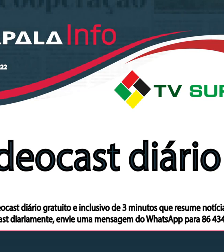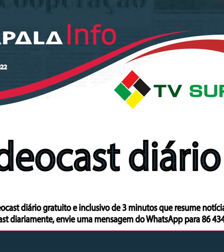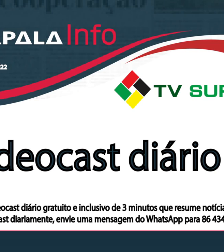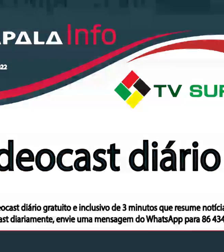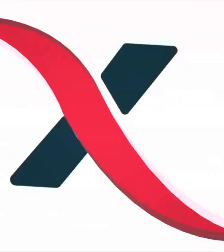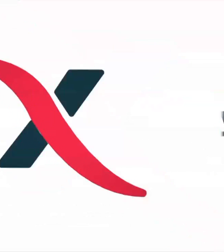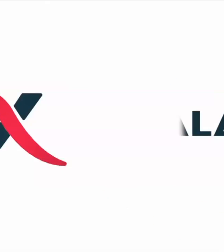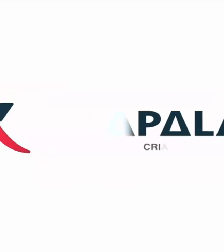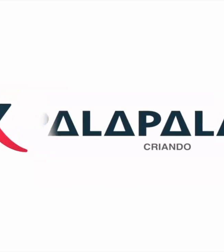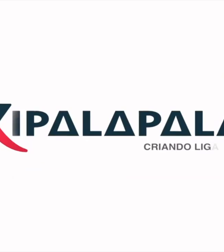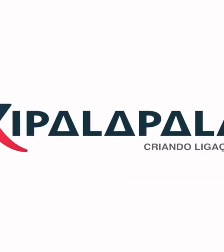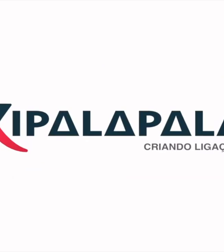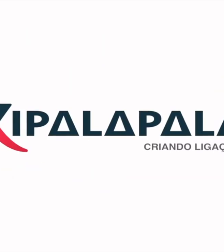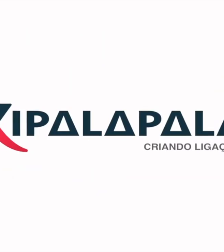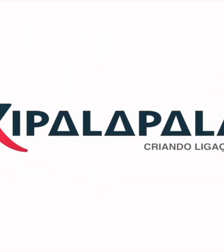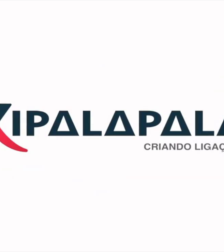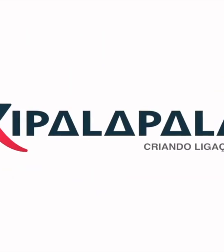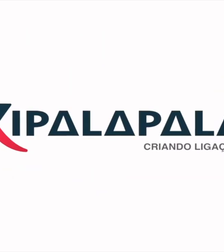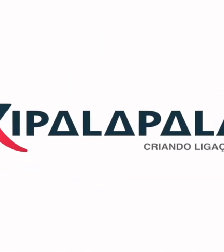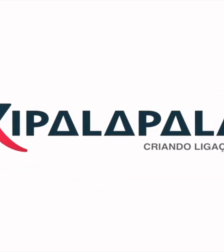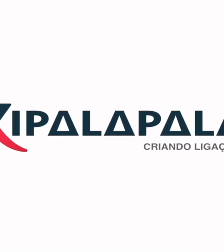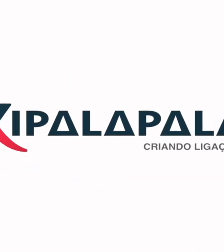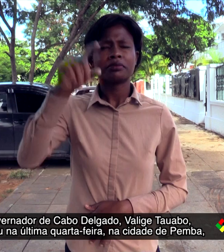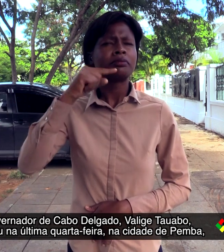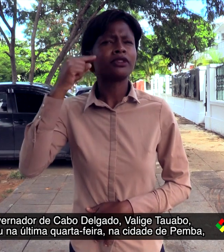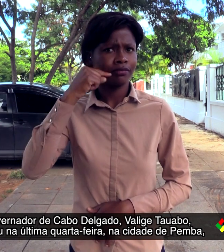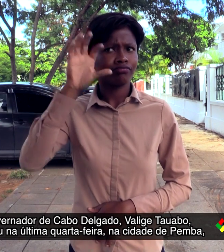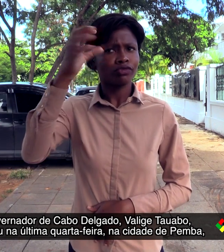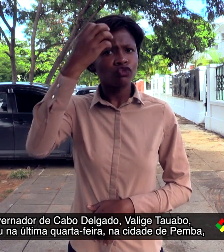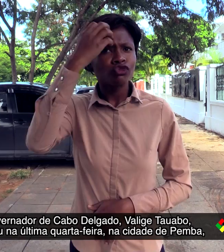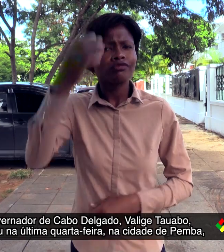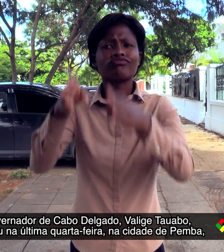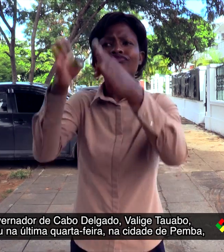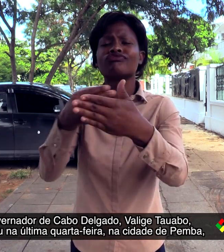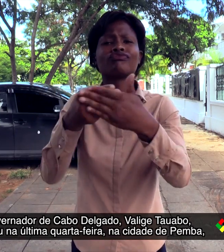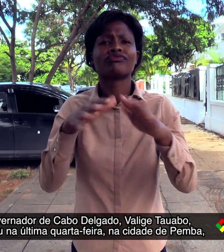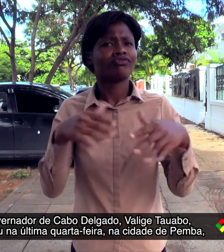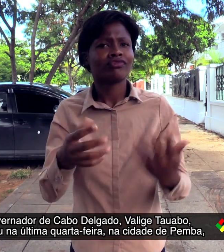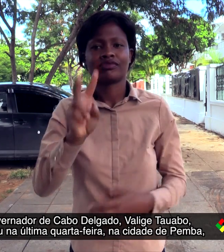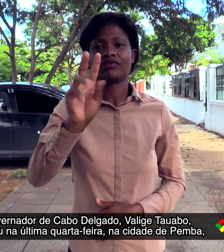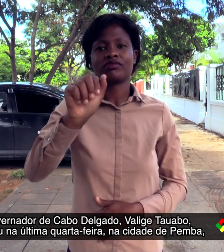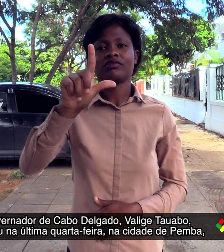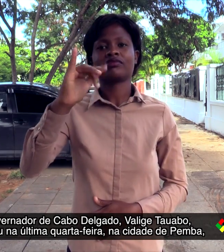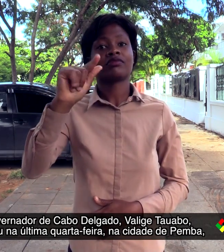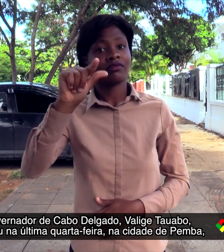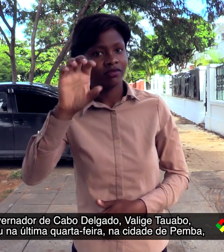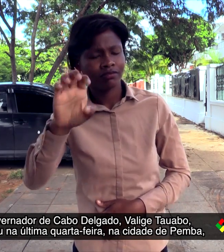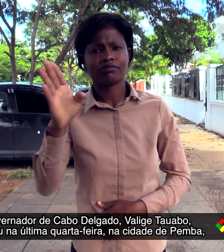Xipala Pala Info, edição 24 de maio. O governador de Cabo Delgado, Valigi